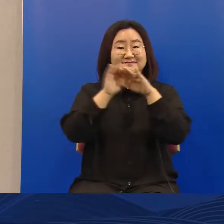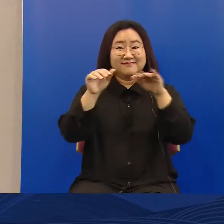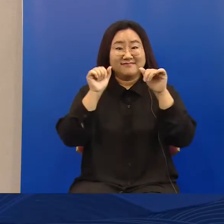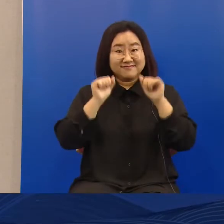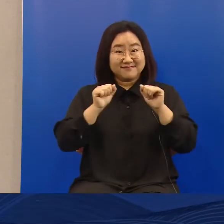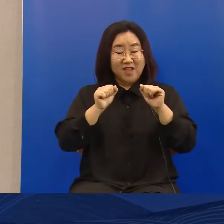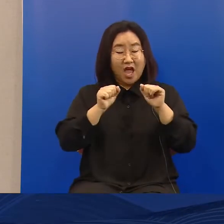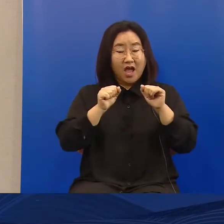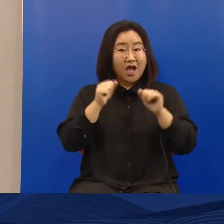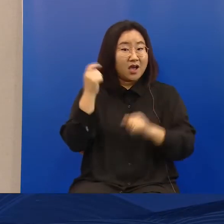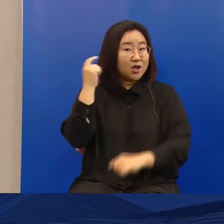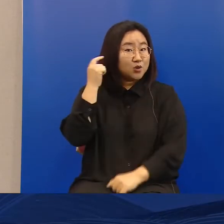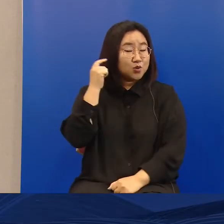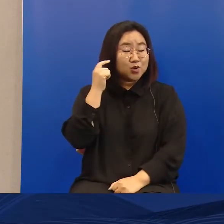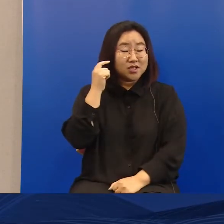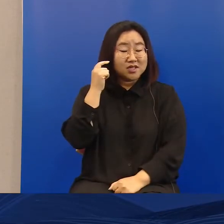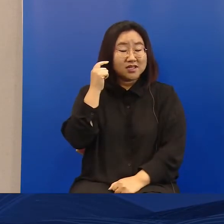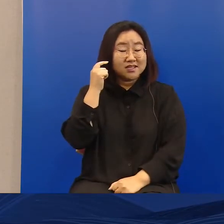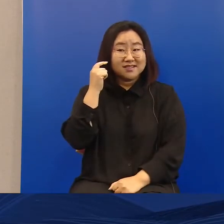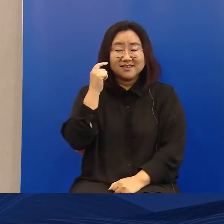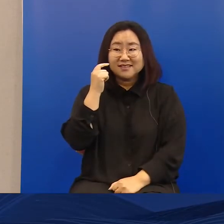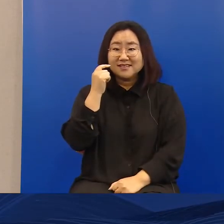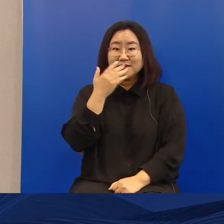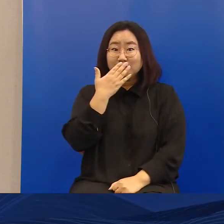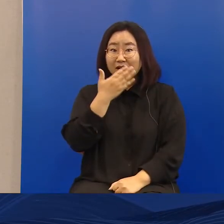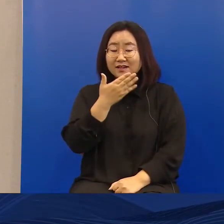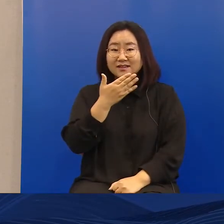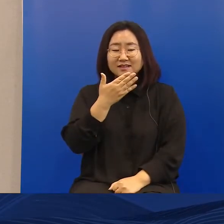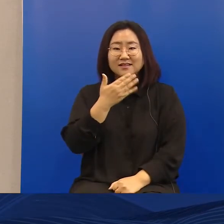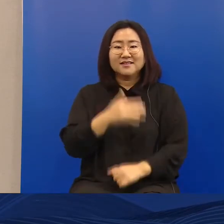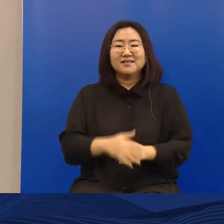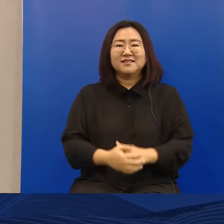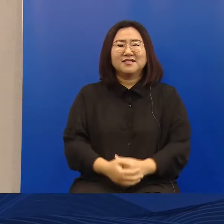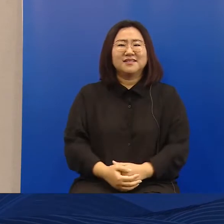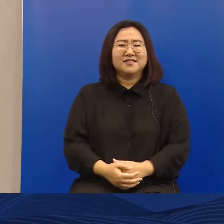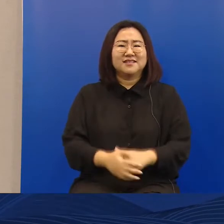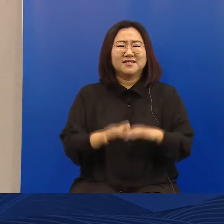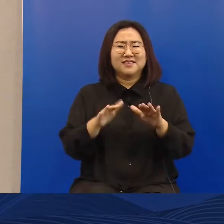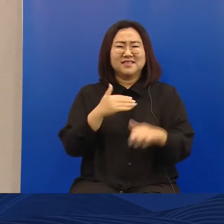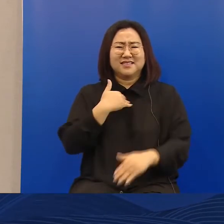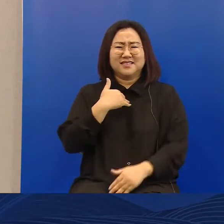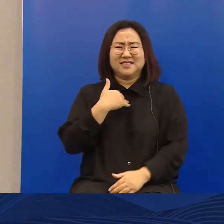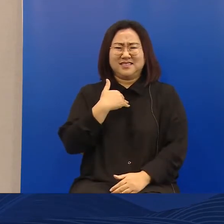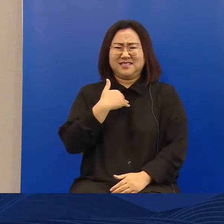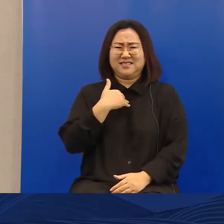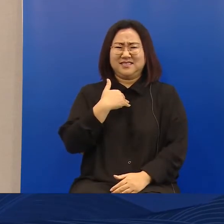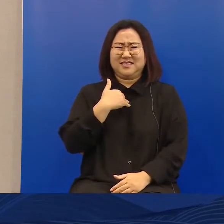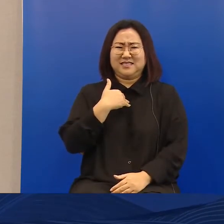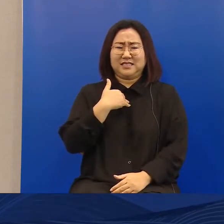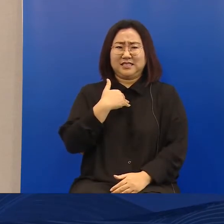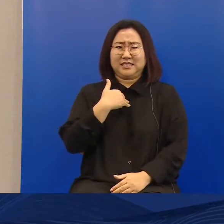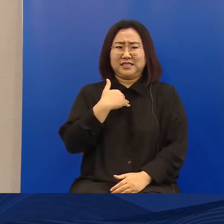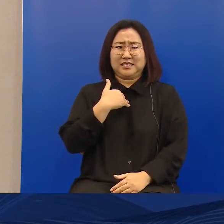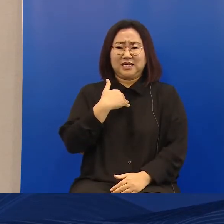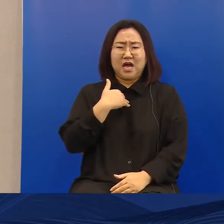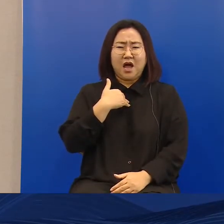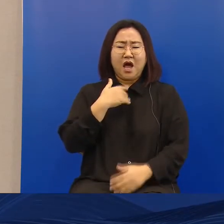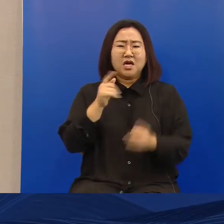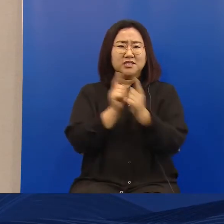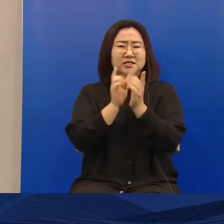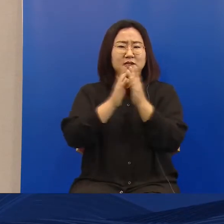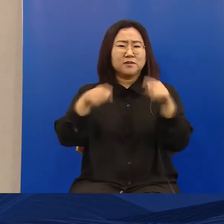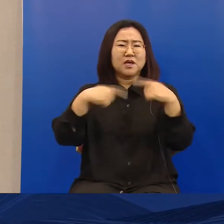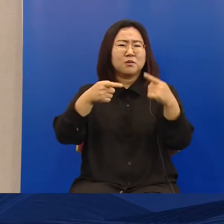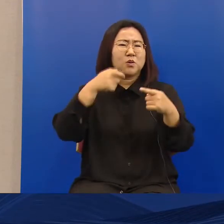안녕하십니까. 마이크 들리시죠? 네. 네. 제가 직접 참석을 하지 못해서 너무 죄송하고